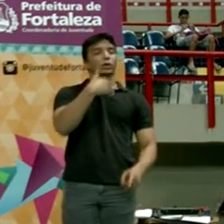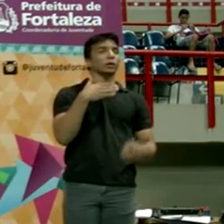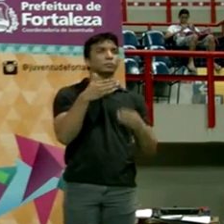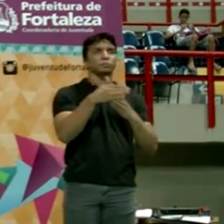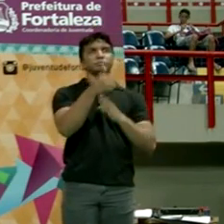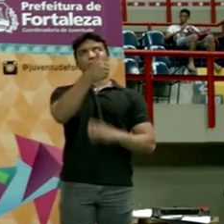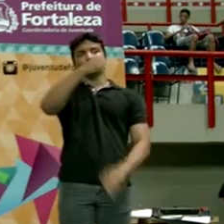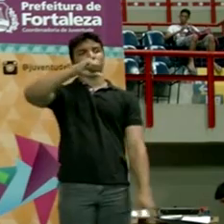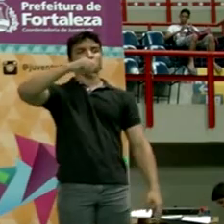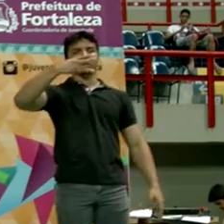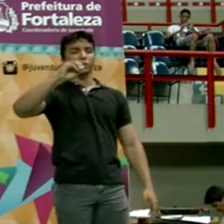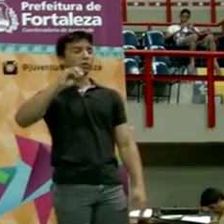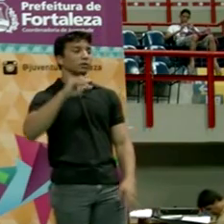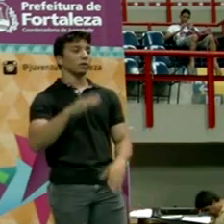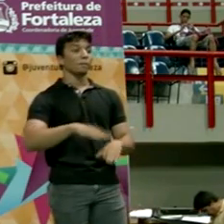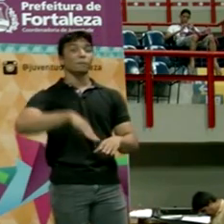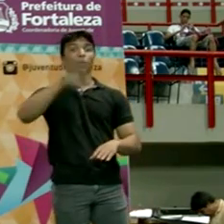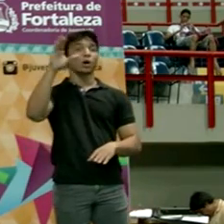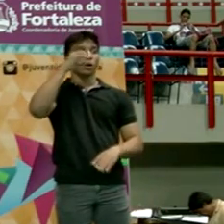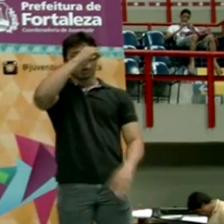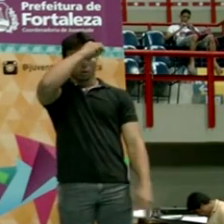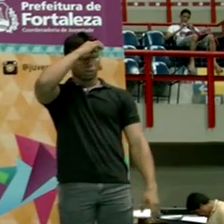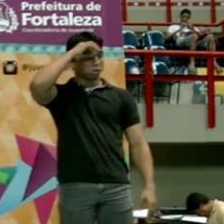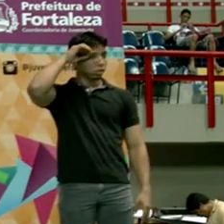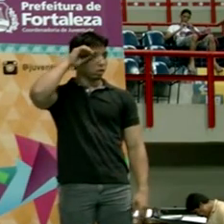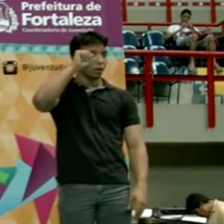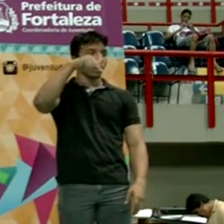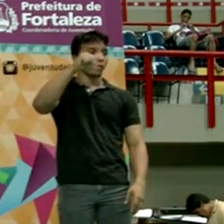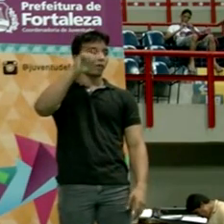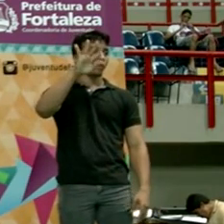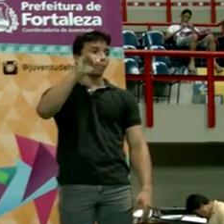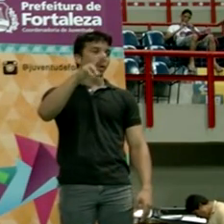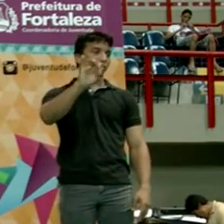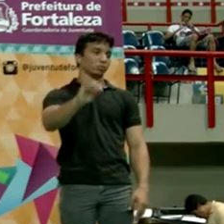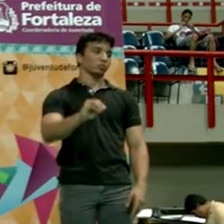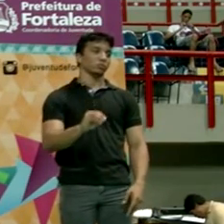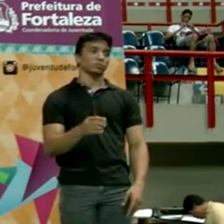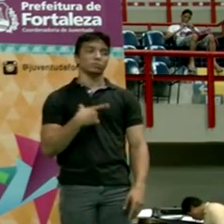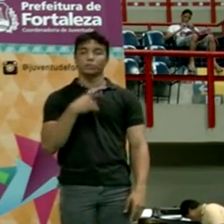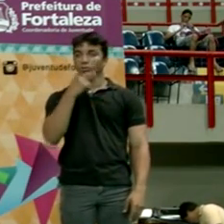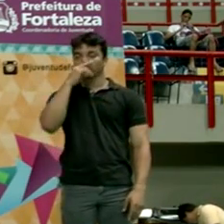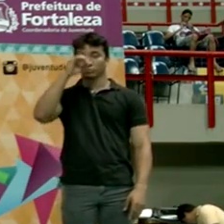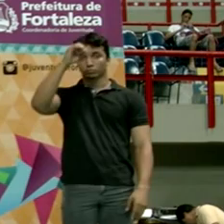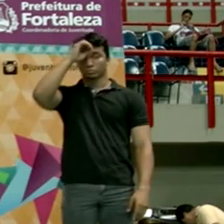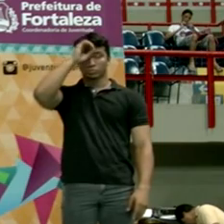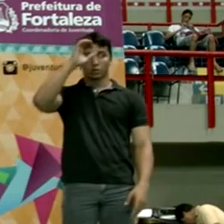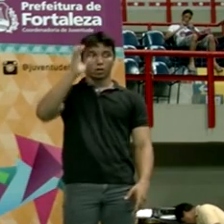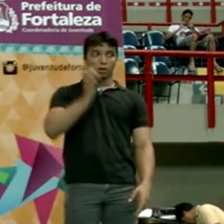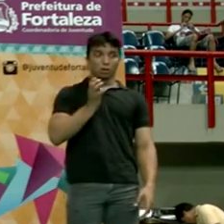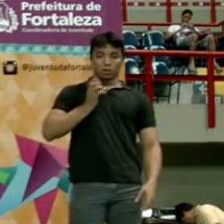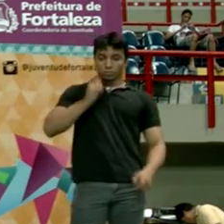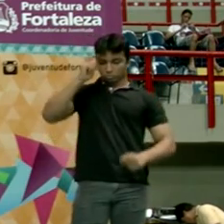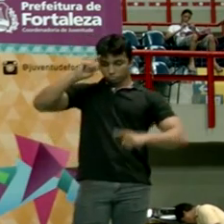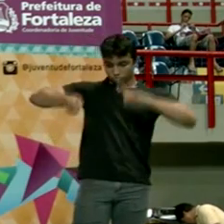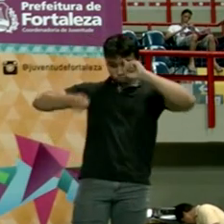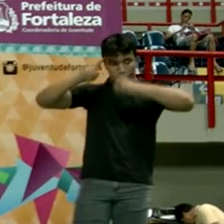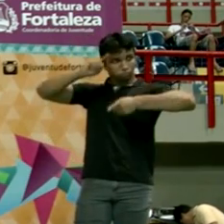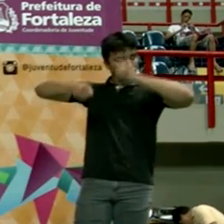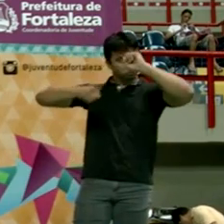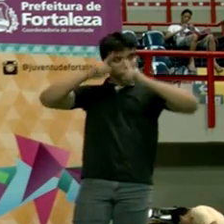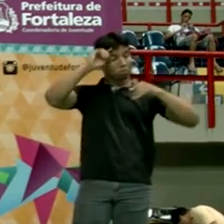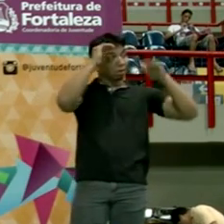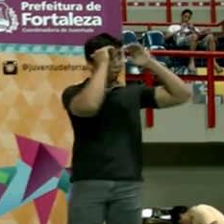A maioria do povo analfabeta, dominada pela elite oligárquica